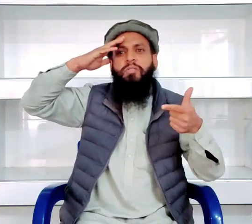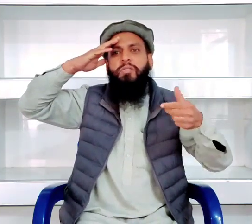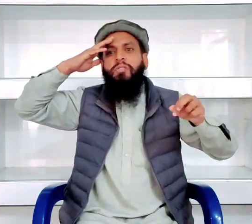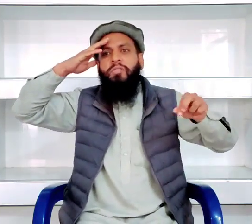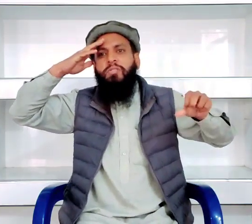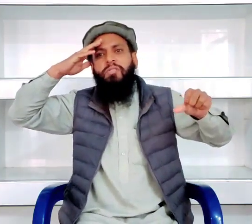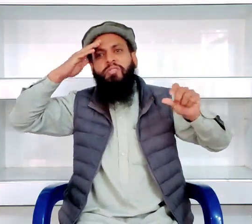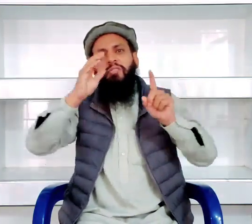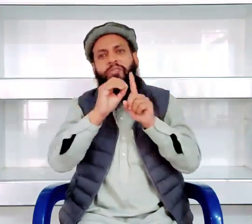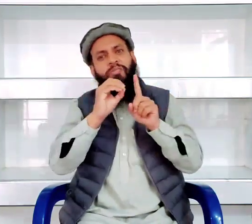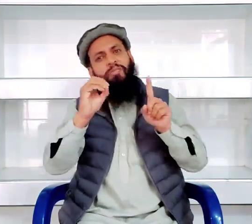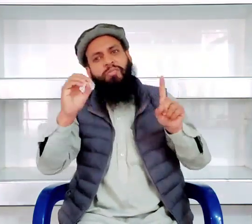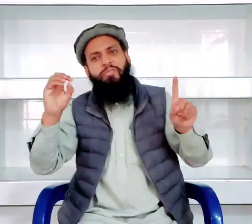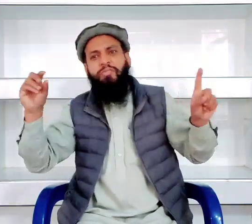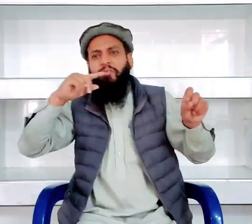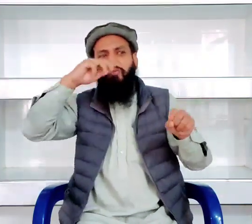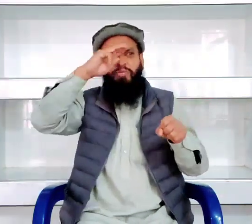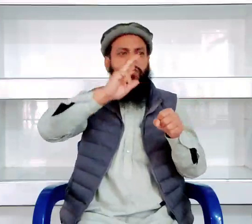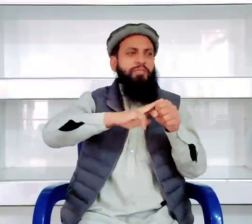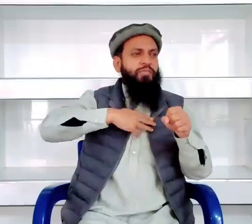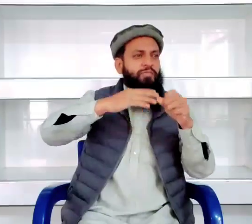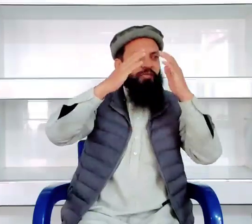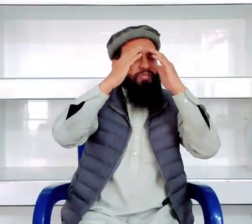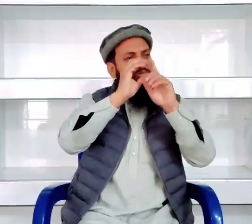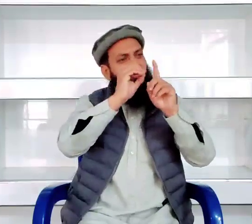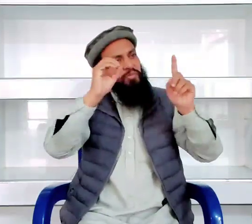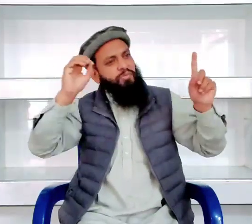دعایا کریمہ میں آپ حضرات کے سامنے تلاوت کیتی ہے